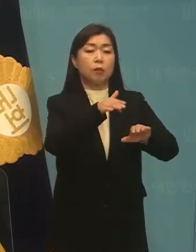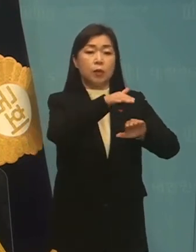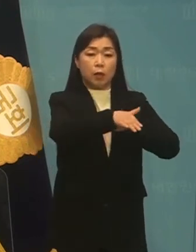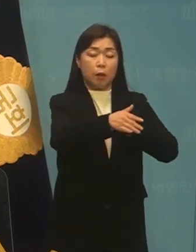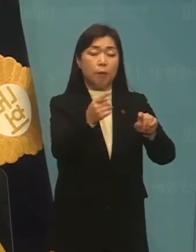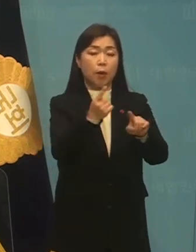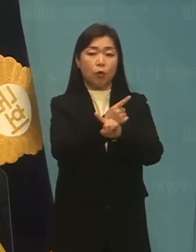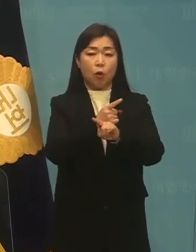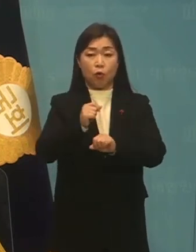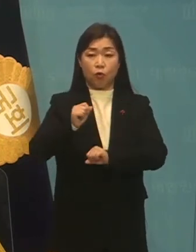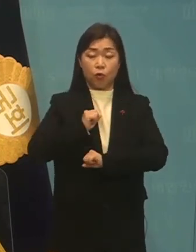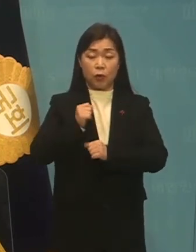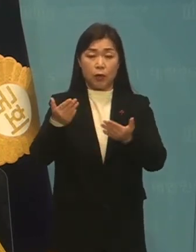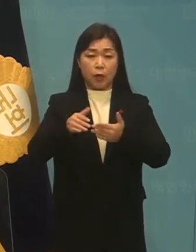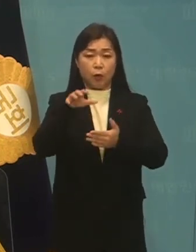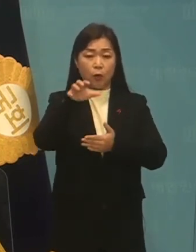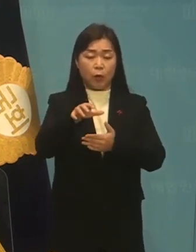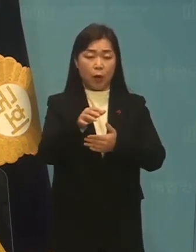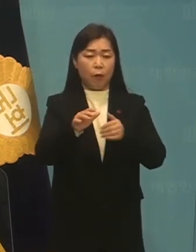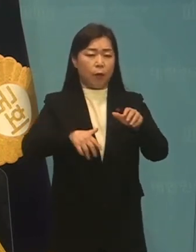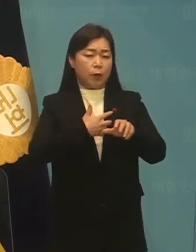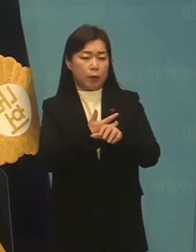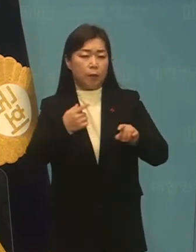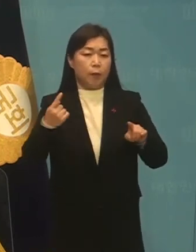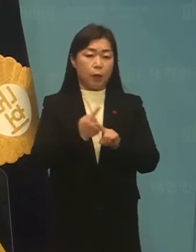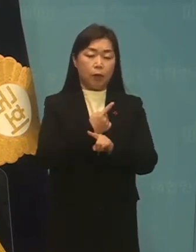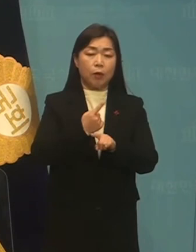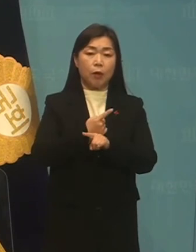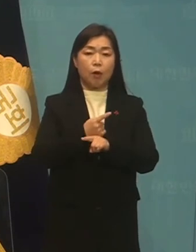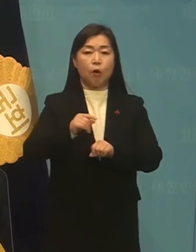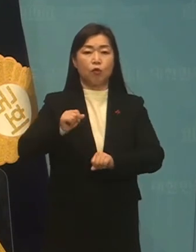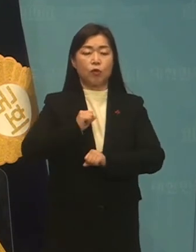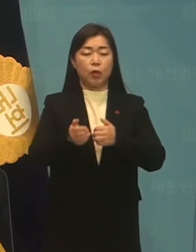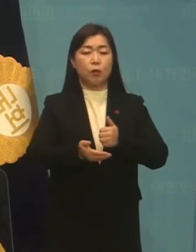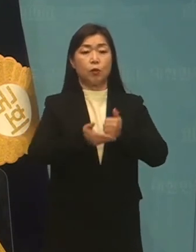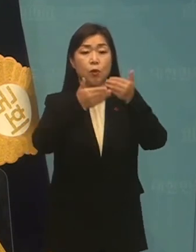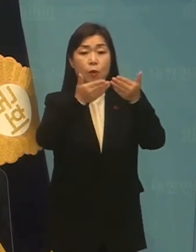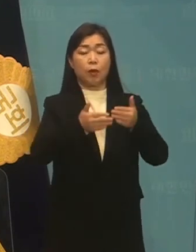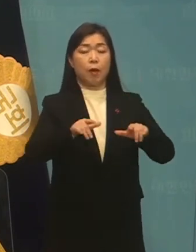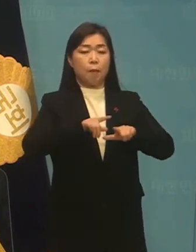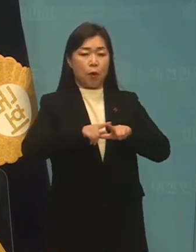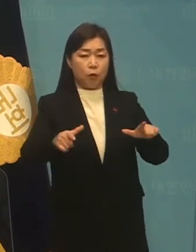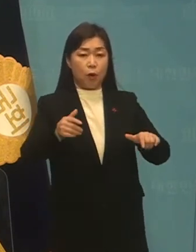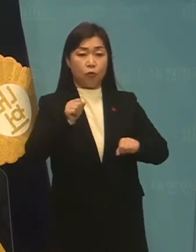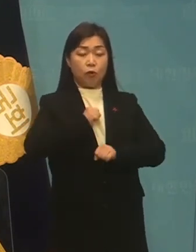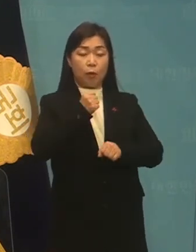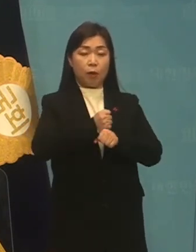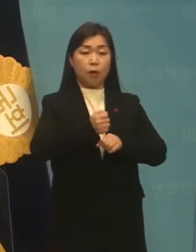군 복무처우의 획기적인 개선을 통해 군인이 존중받는 평등한